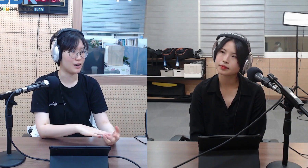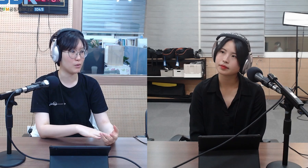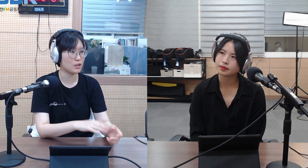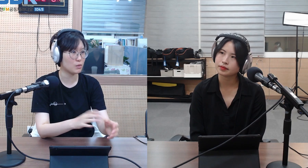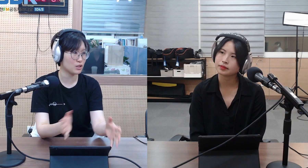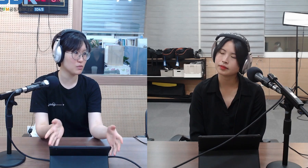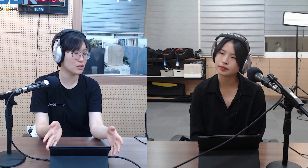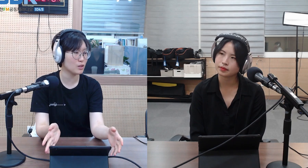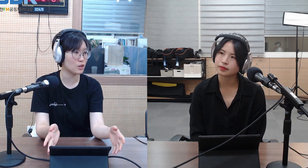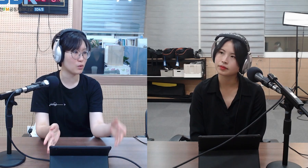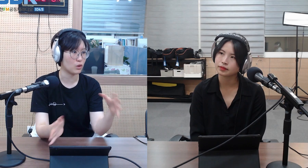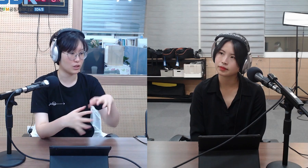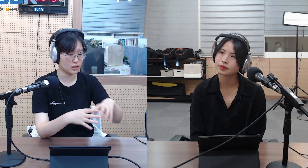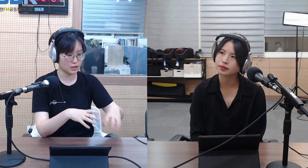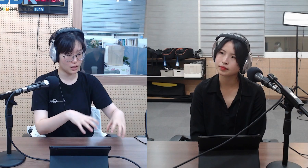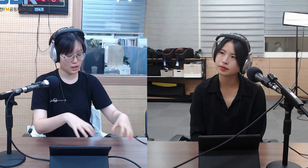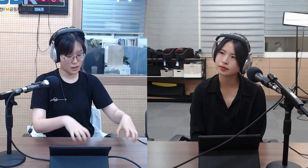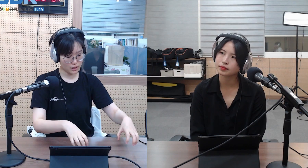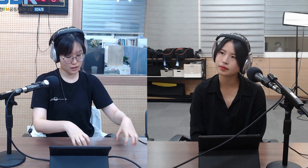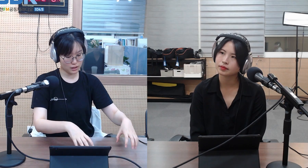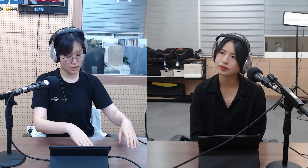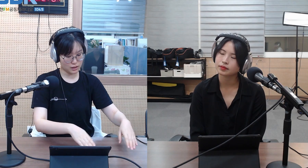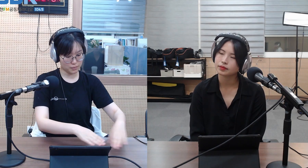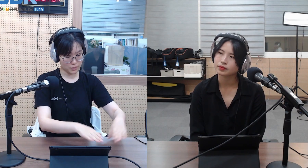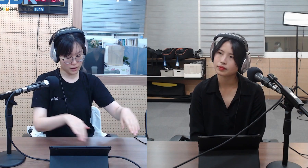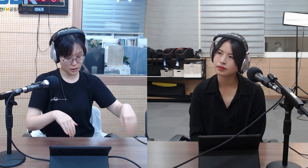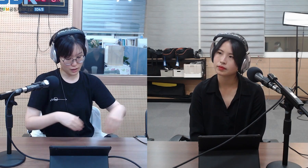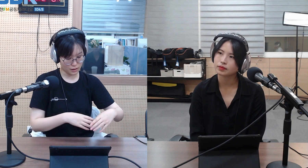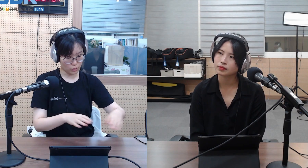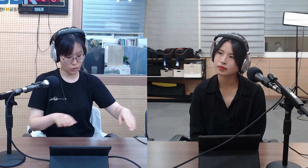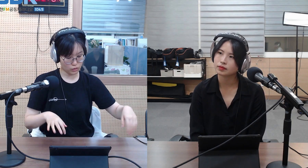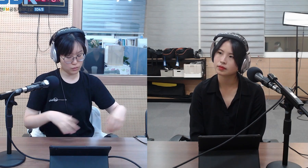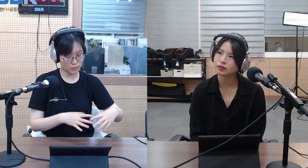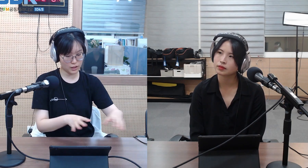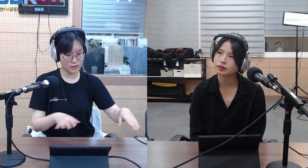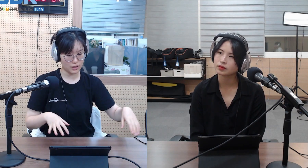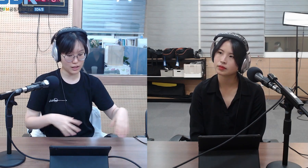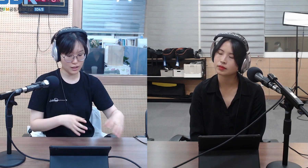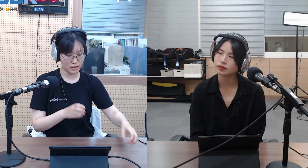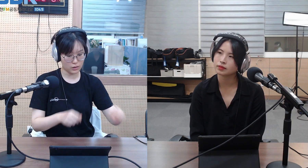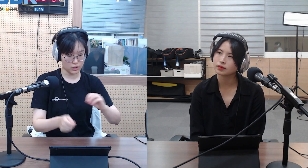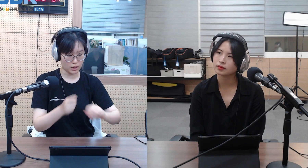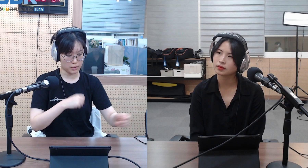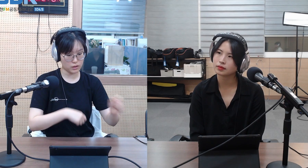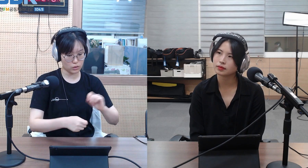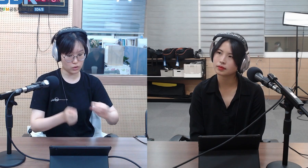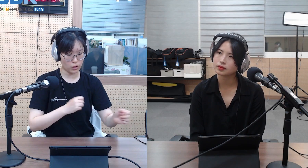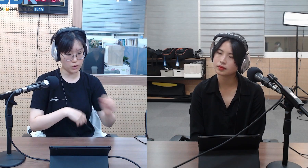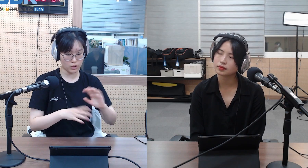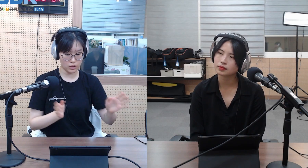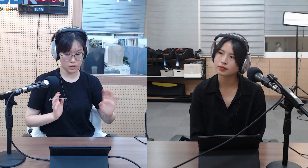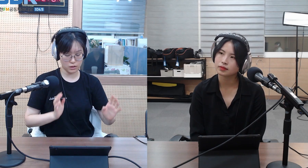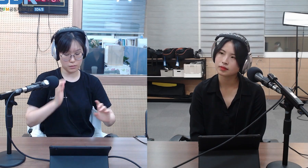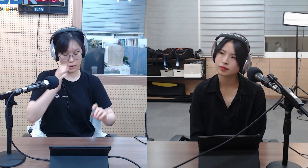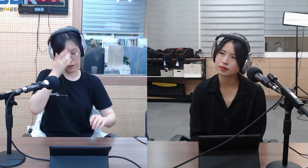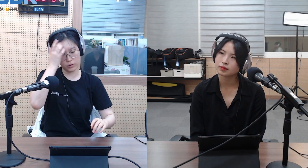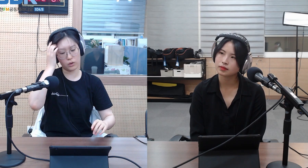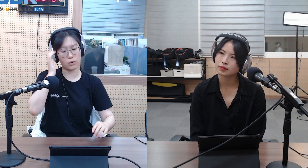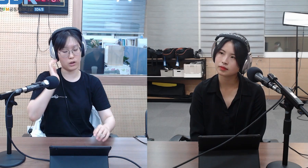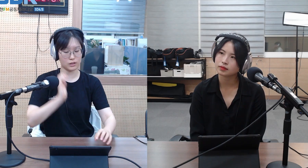왜냐면 신문사도 있고 어쨌든 이 군민들이 이렇게 자발적으로 커뮤니티를 막 만들어가고 하는